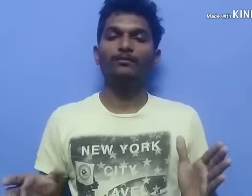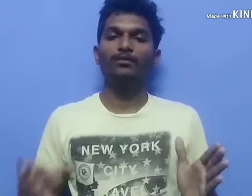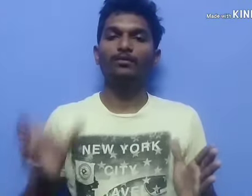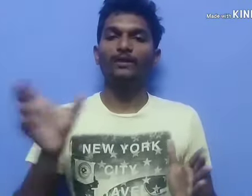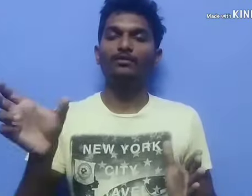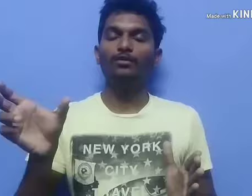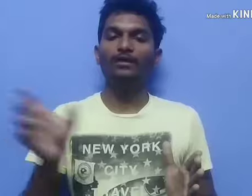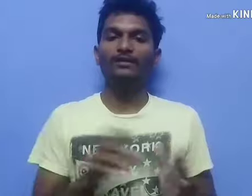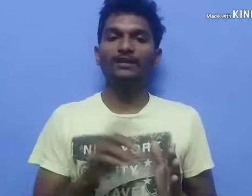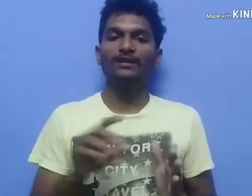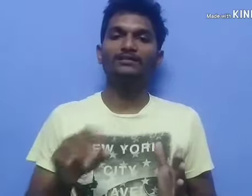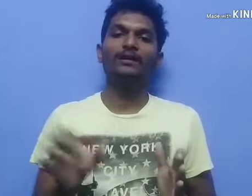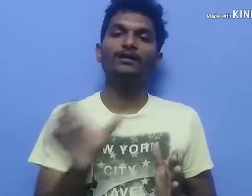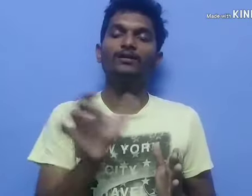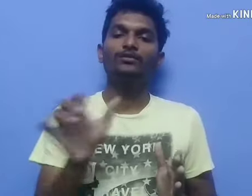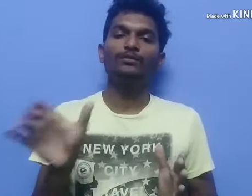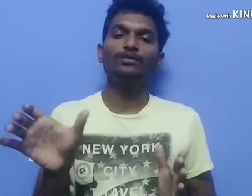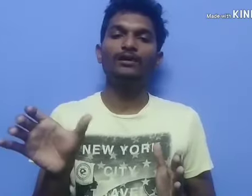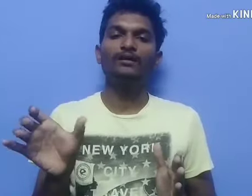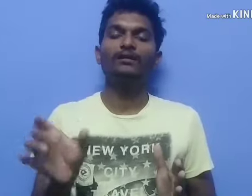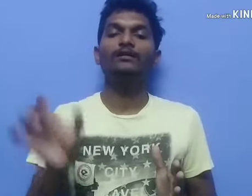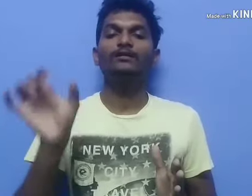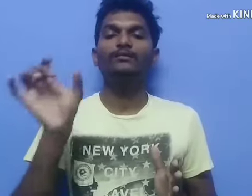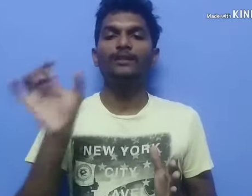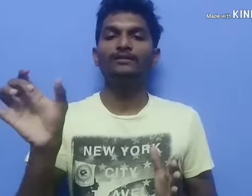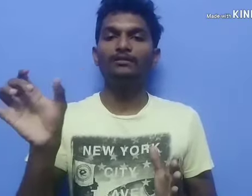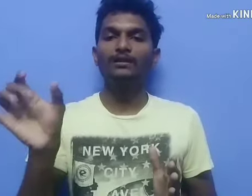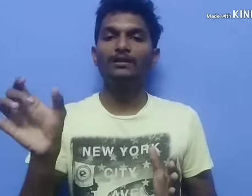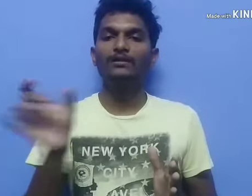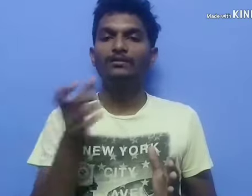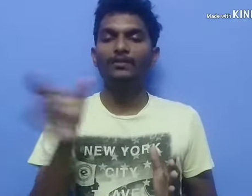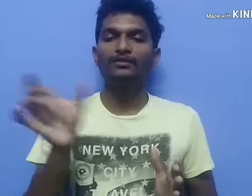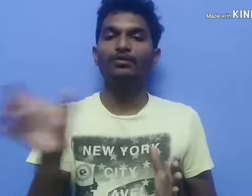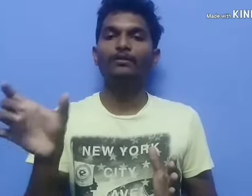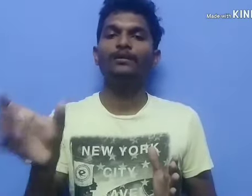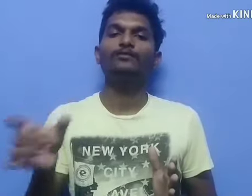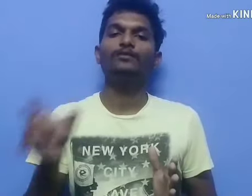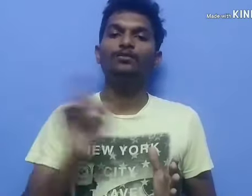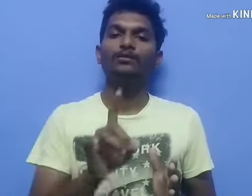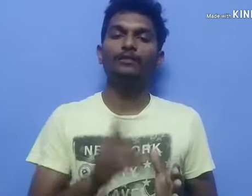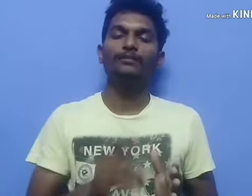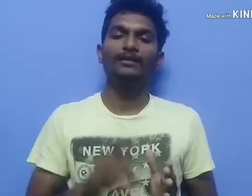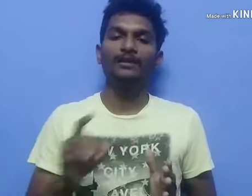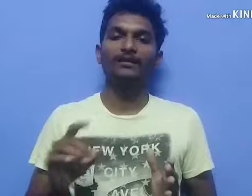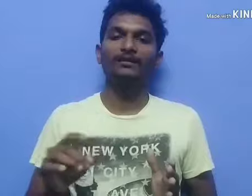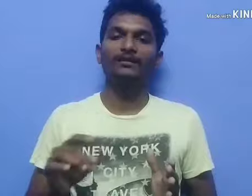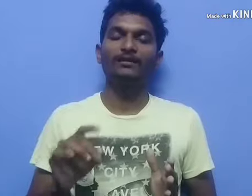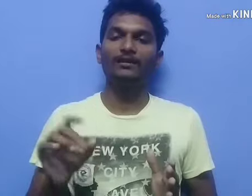ஒரு 10 கோடிக்கு சராசரியாக 79 கோடிங்கிறதுனால 10 பேருக்கு வந்து 10 கோடி பேருக்கு வந்து ஒருத்தர் அப்படிங்கிற க்ரைட்டீரியா இதில்